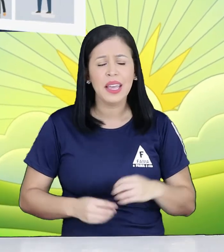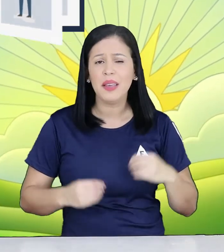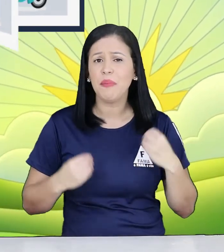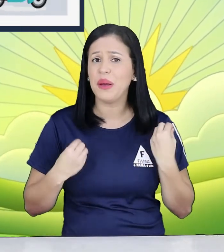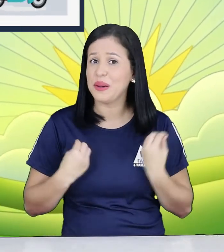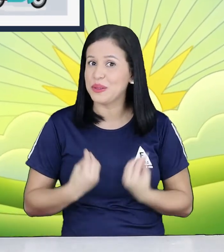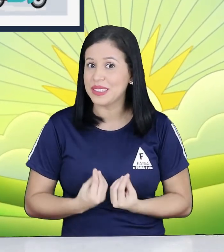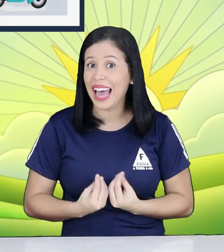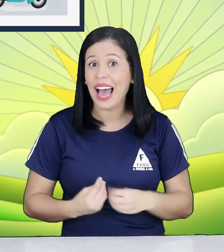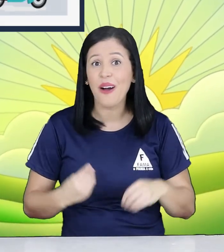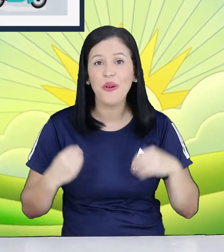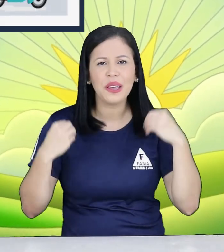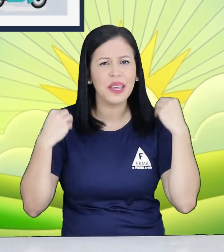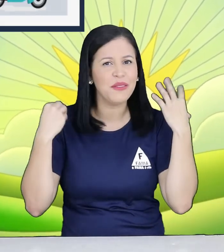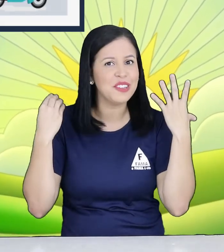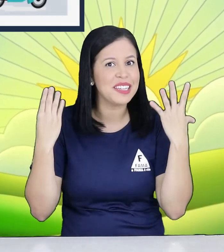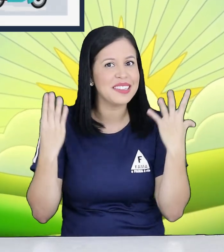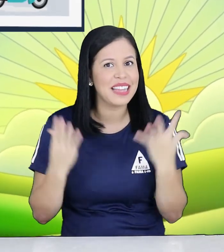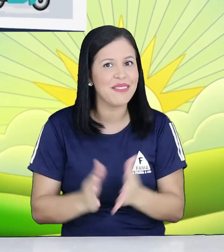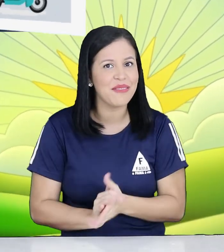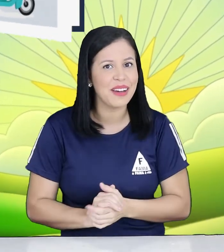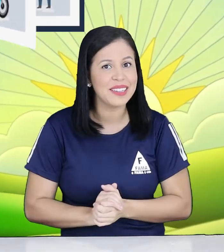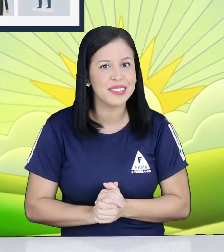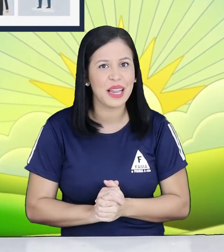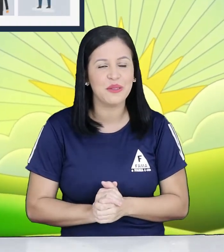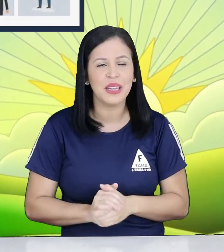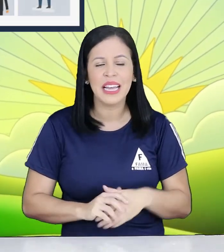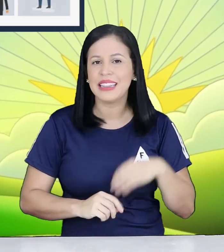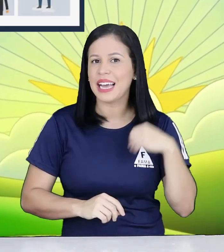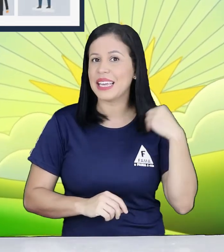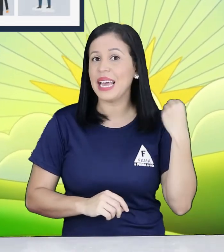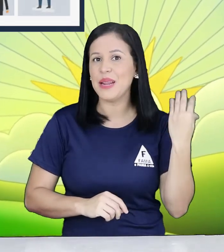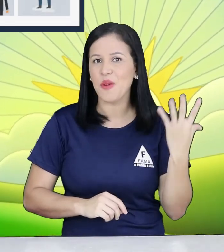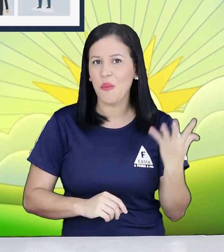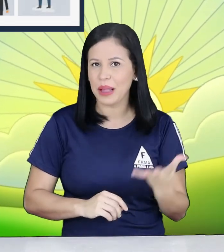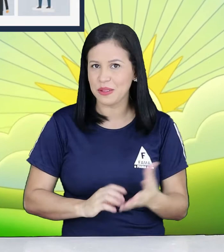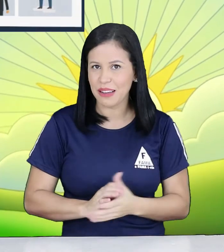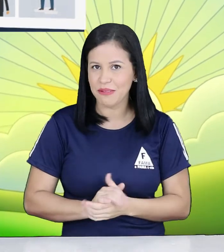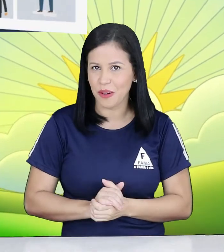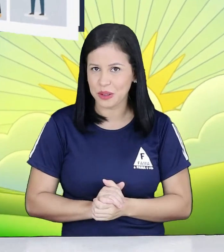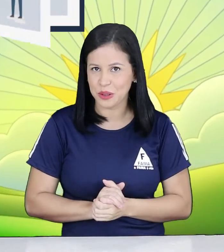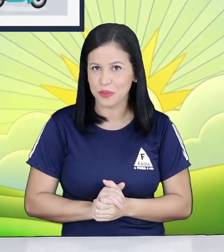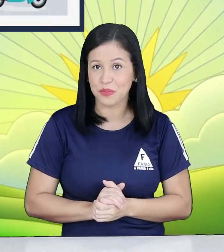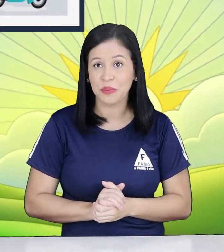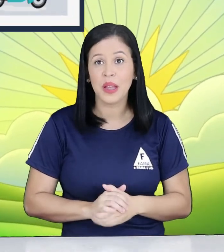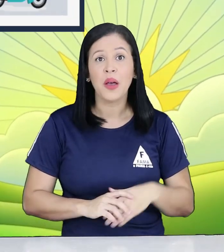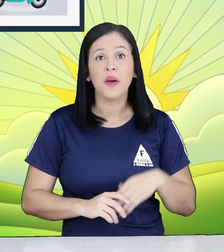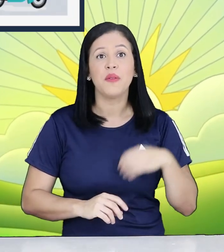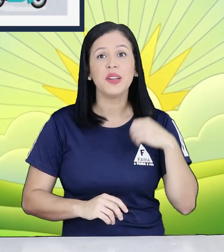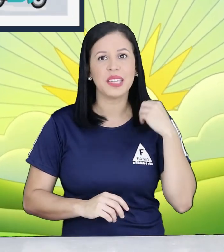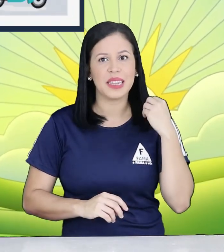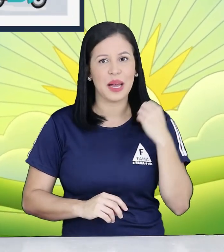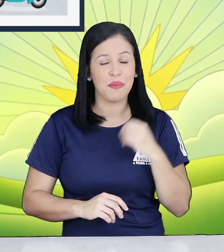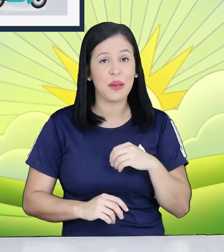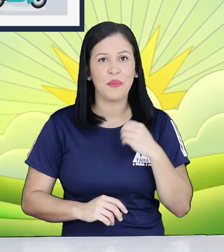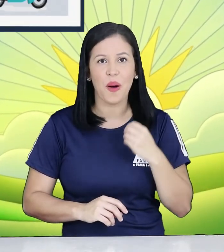e perguntar o que você estava fazendo naquele momento da foto. Você também